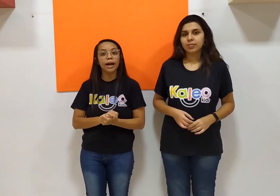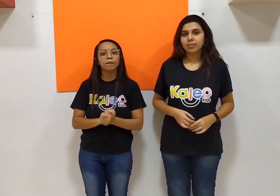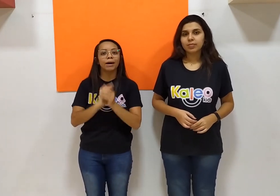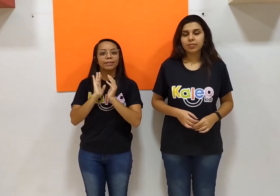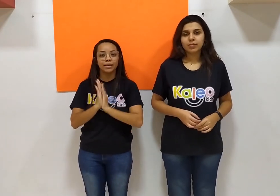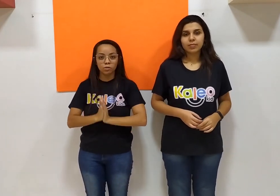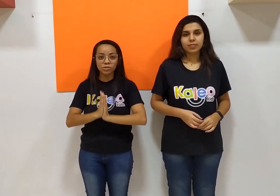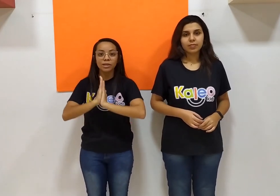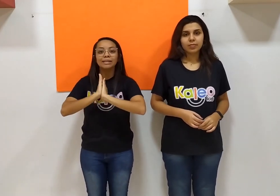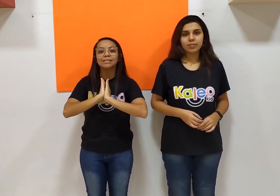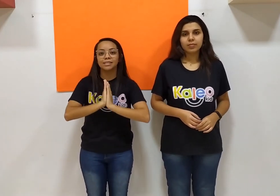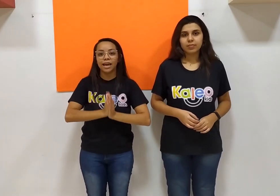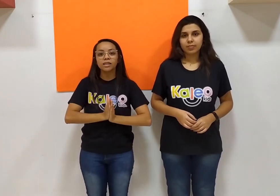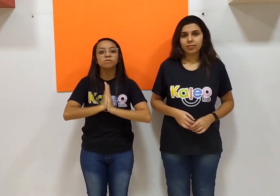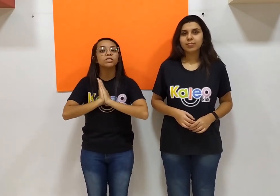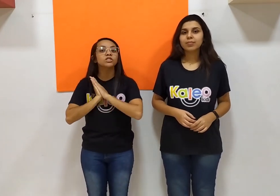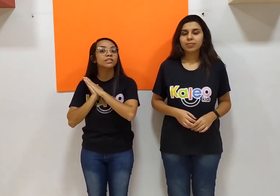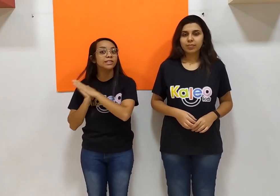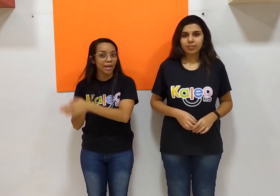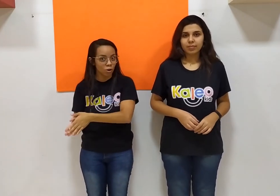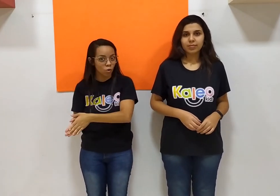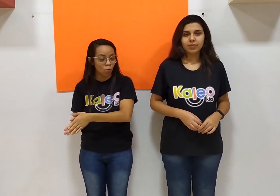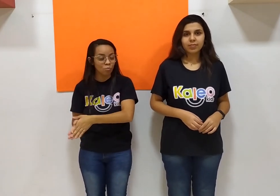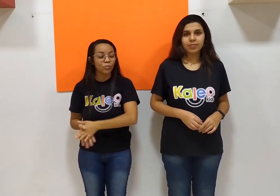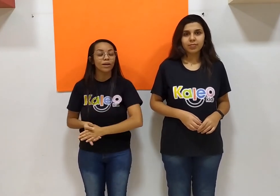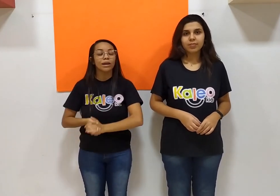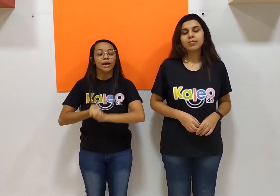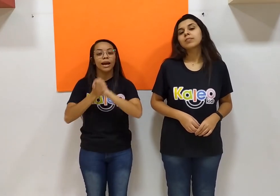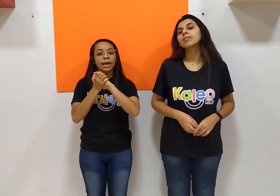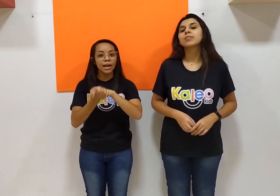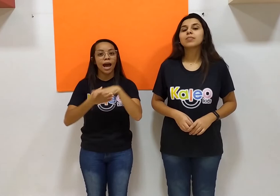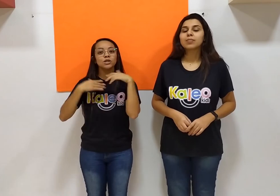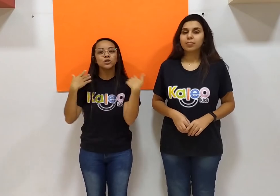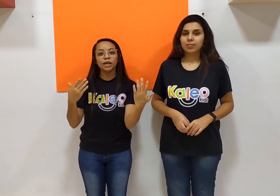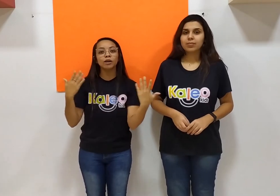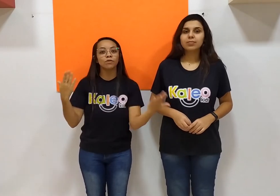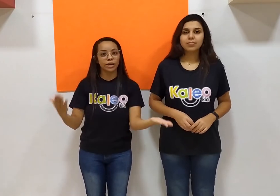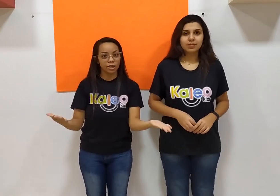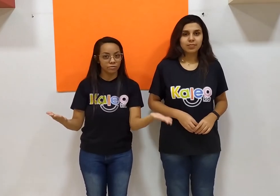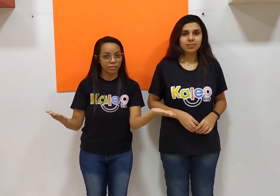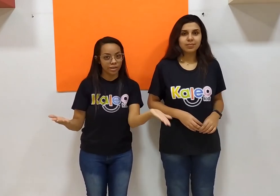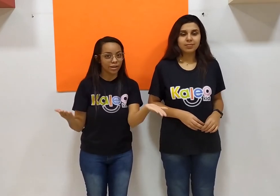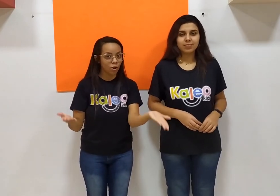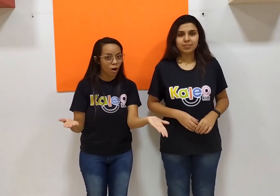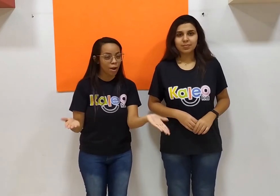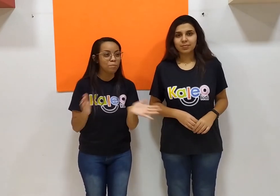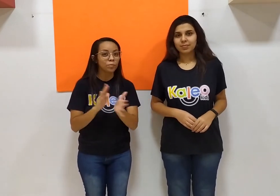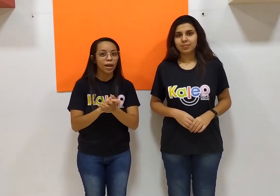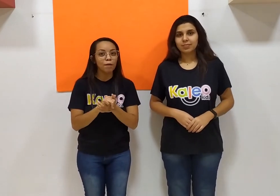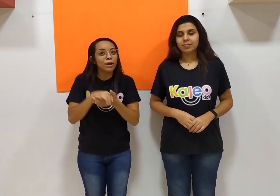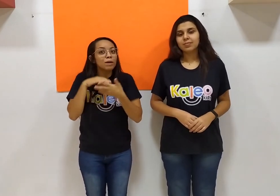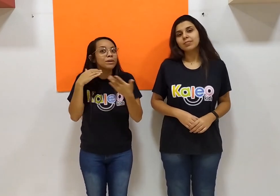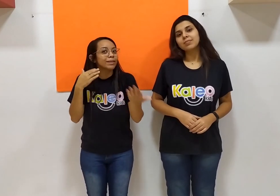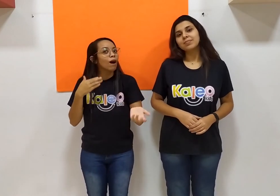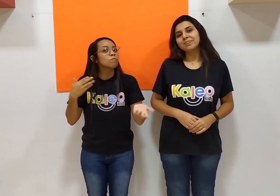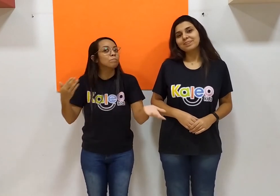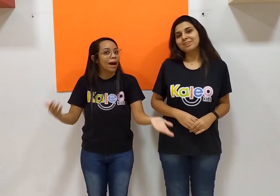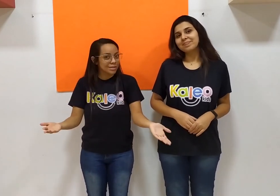em Mateus 6:25. E aí, a ajuda que eu vou querer de vocês agora é para alimentar um